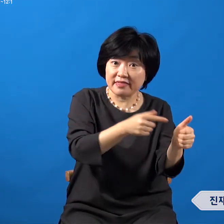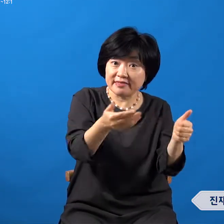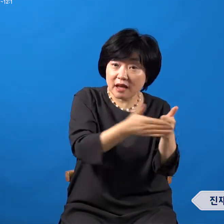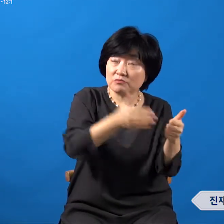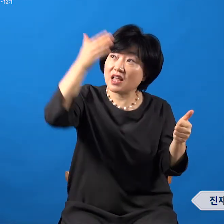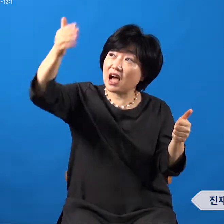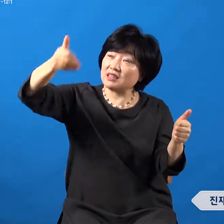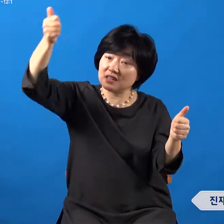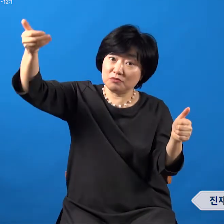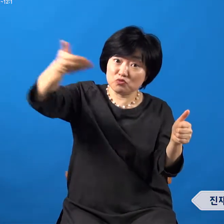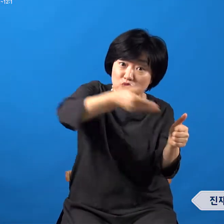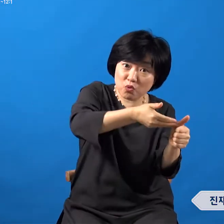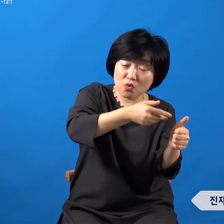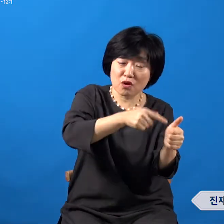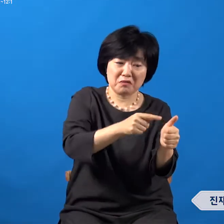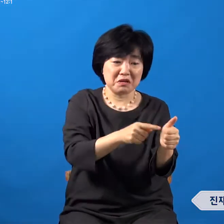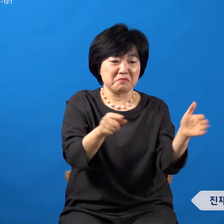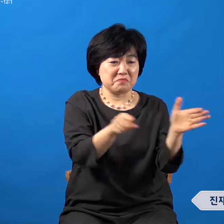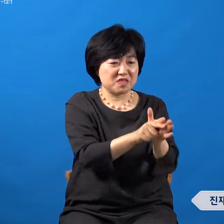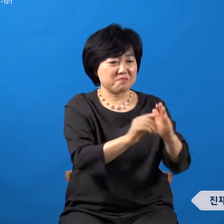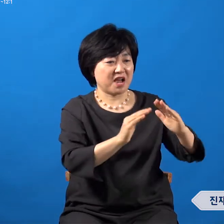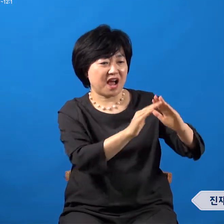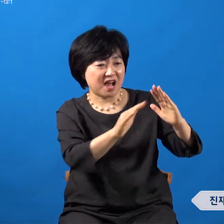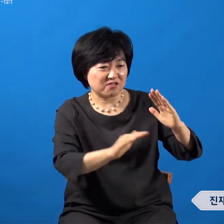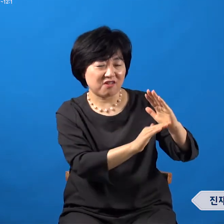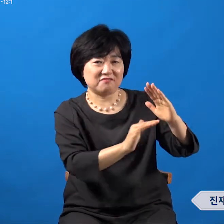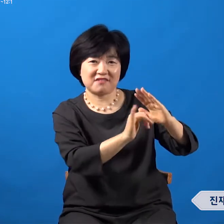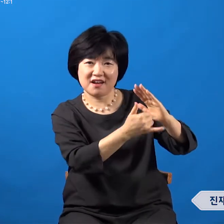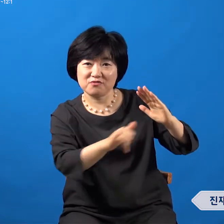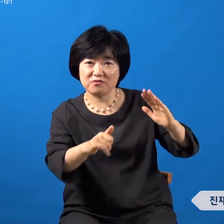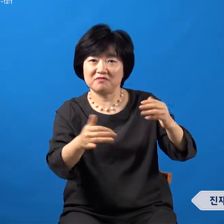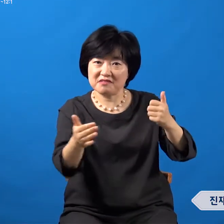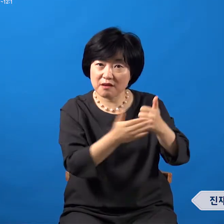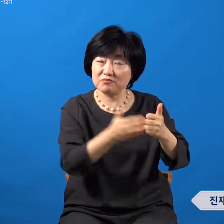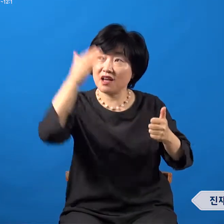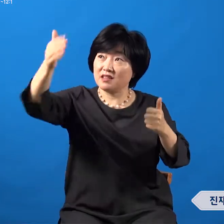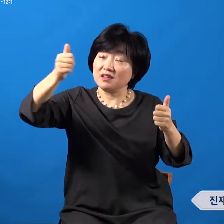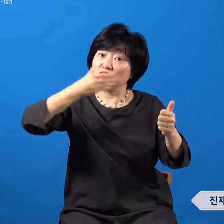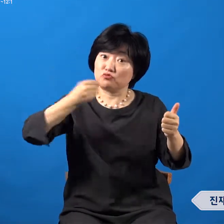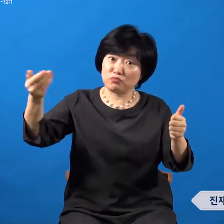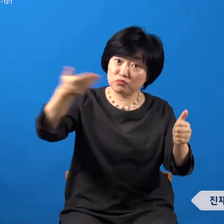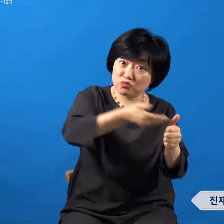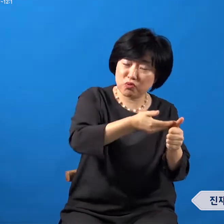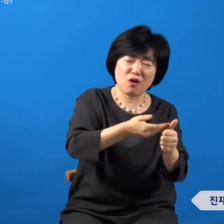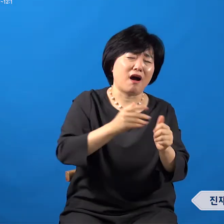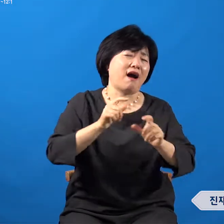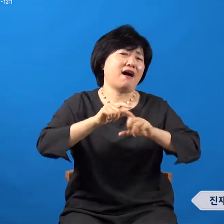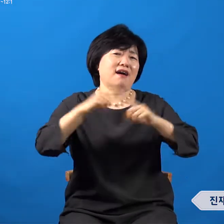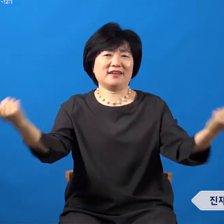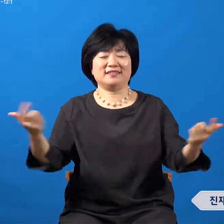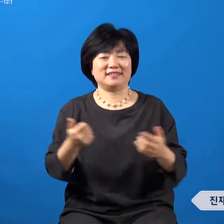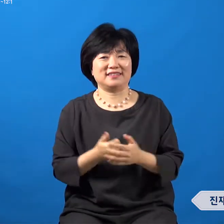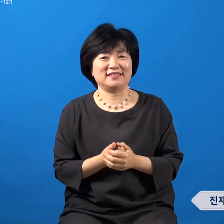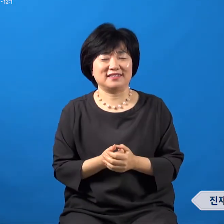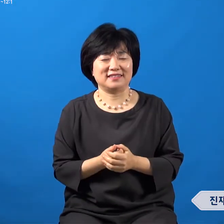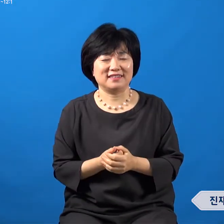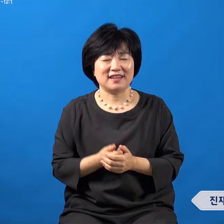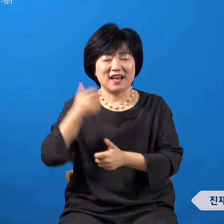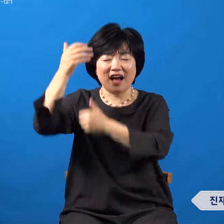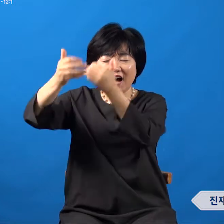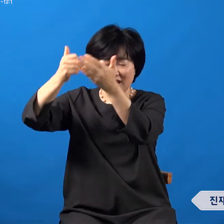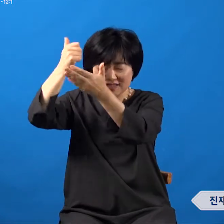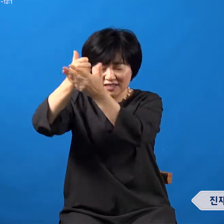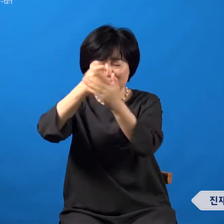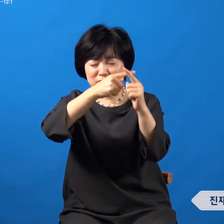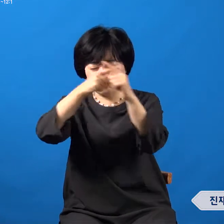가문이어서가 아니라, 그가 훌륭해서가 아니라 하나님의 은혜가 그의 떠남의